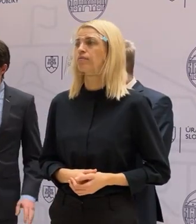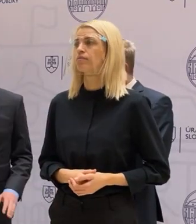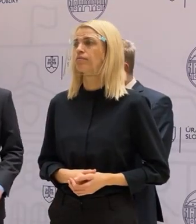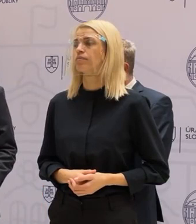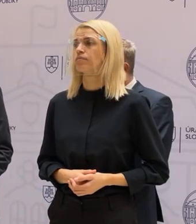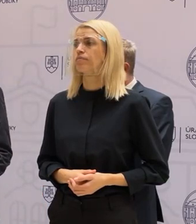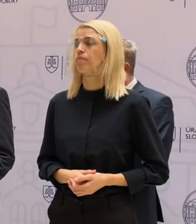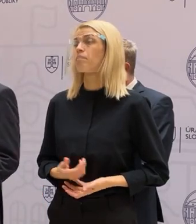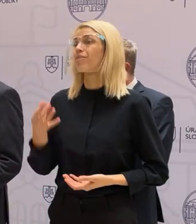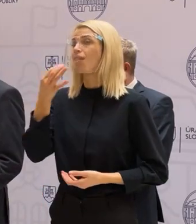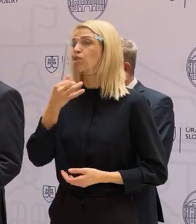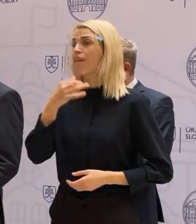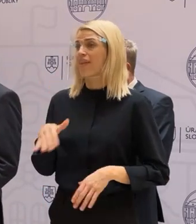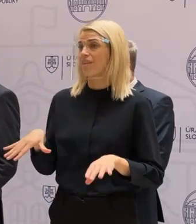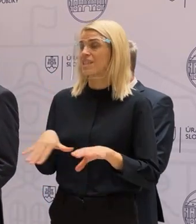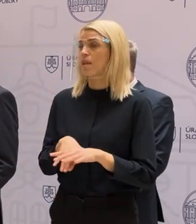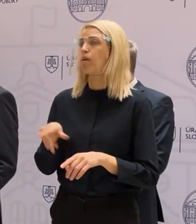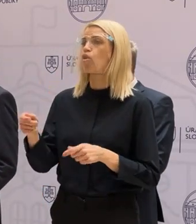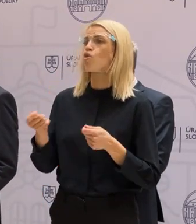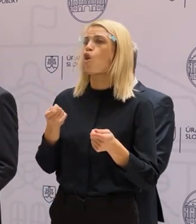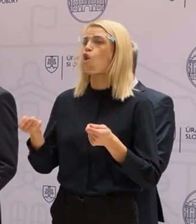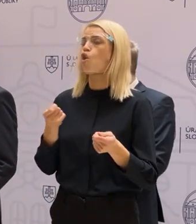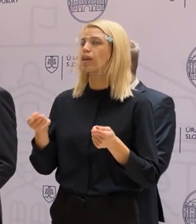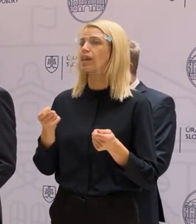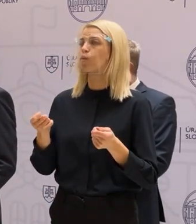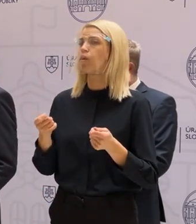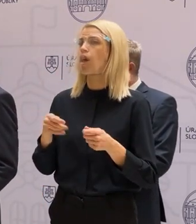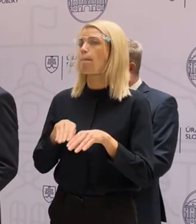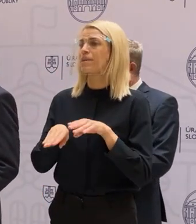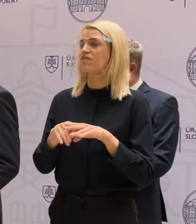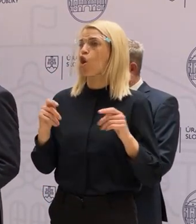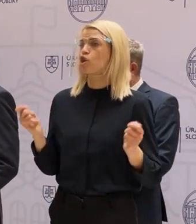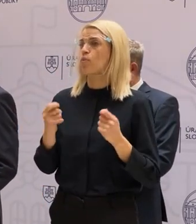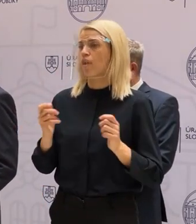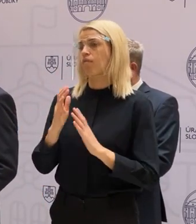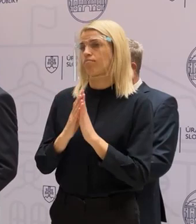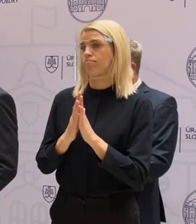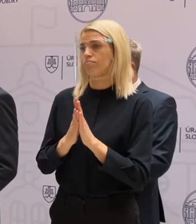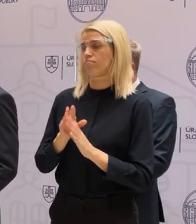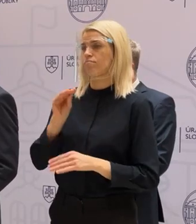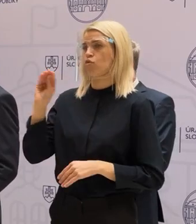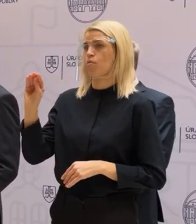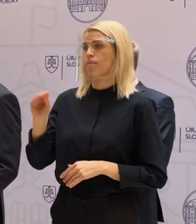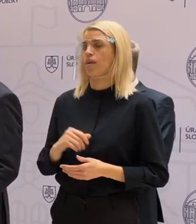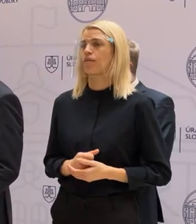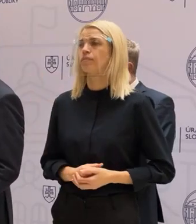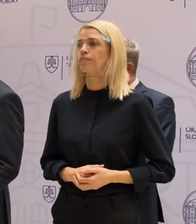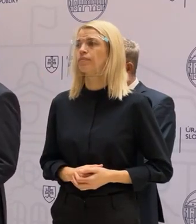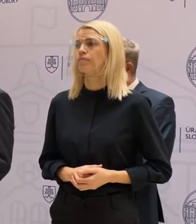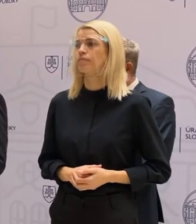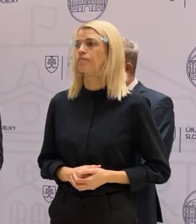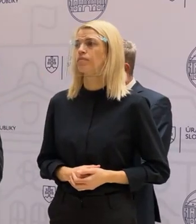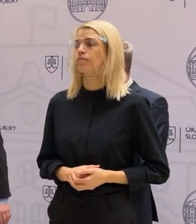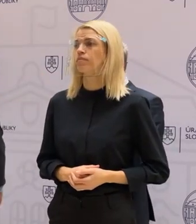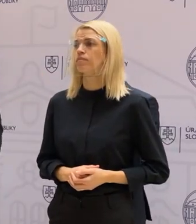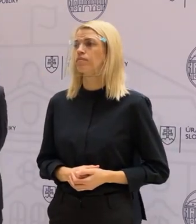preplácané? Testovanie v zamestnaní koordinuje rezort hospodárstva, tak poprosím sa na nich potom s tým obrátiť. Ani